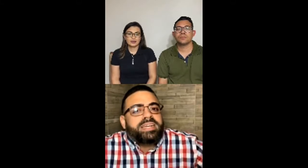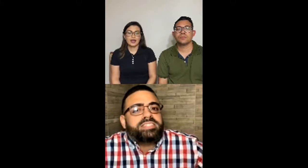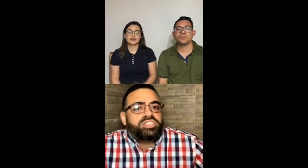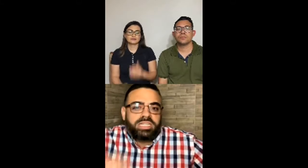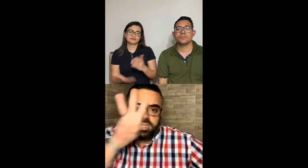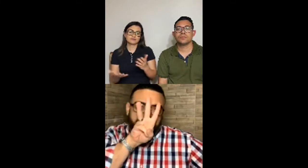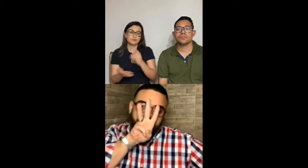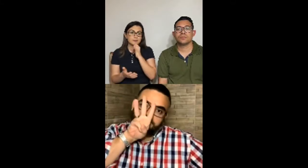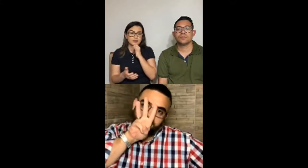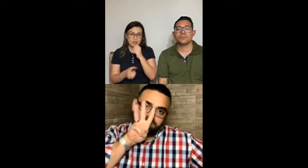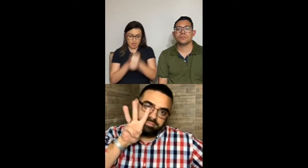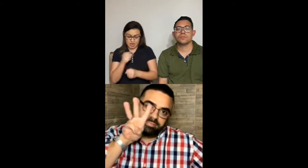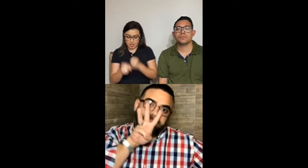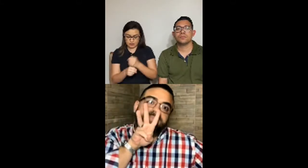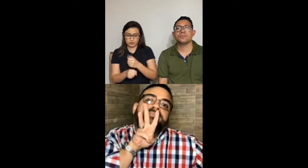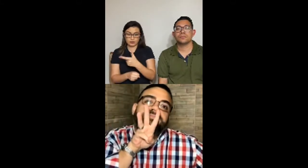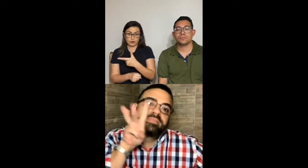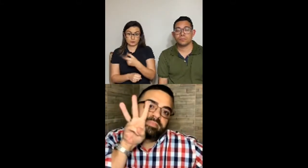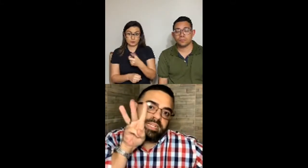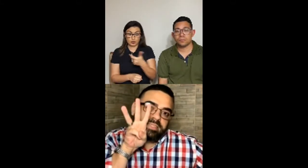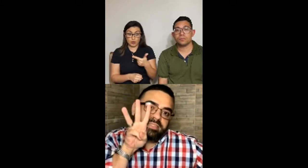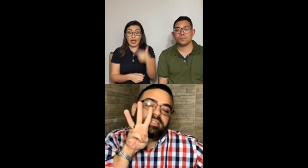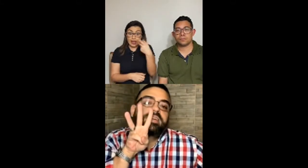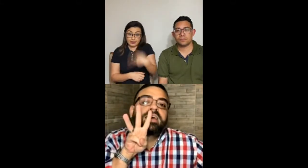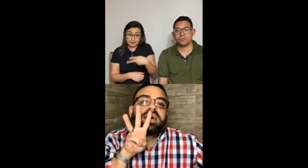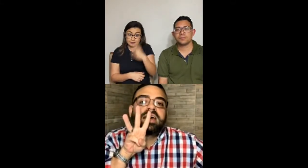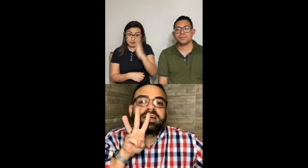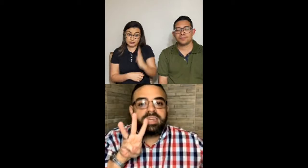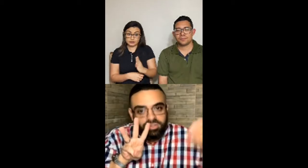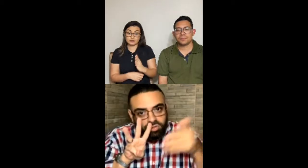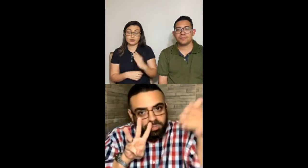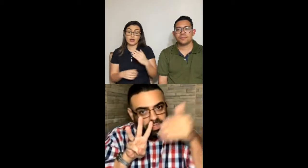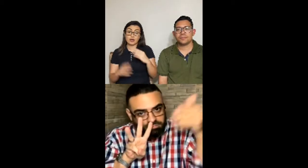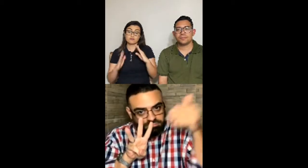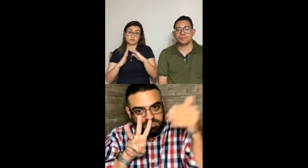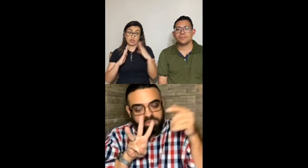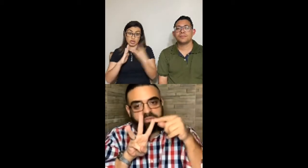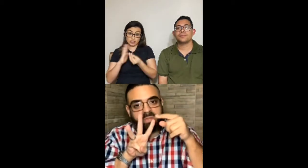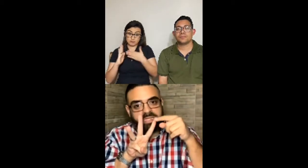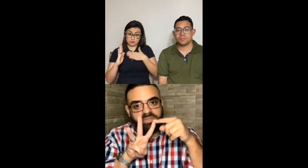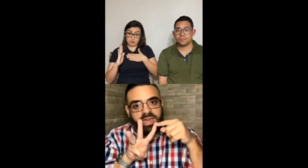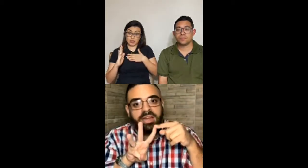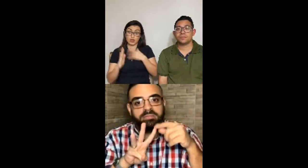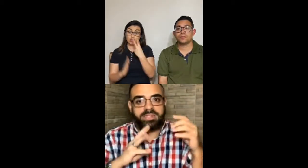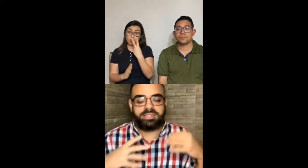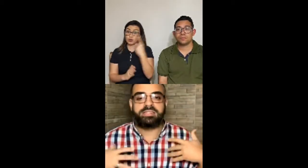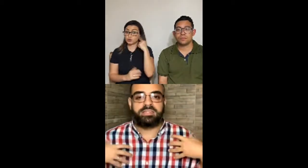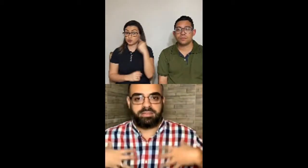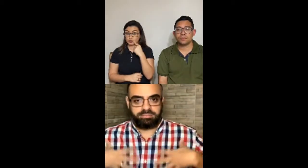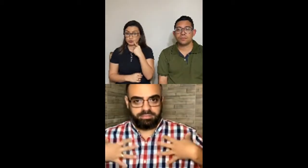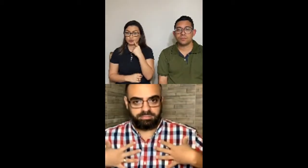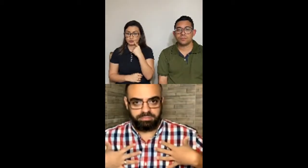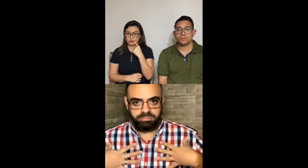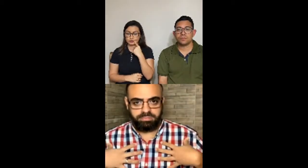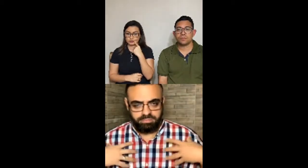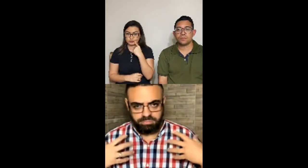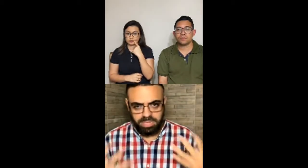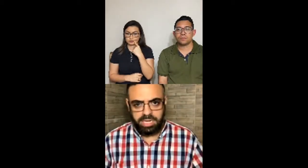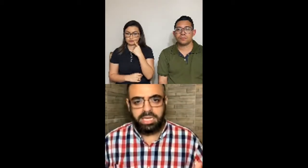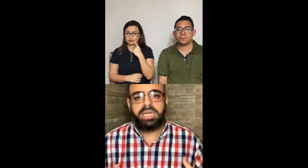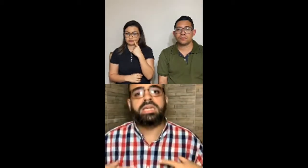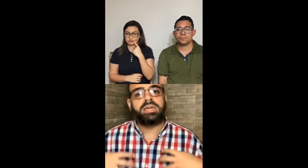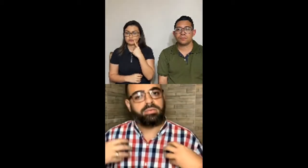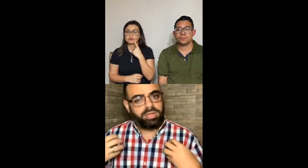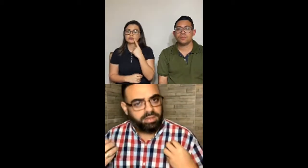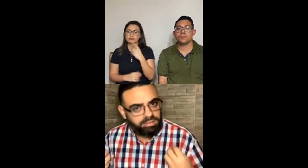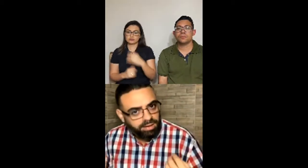E aí, o que é que aconteceu? Em 2002, a minha igreja tinha 3 turnos. 3. Que ia todo